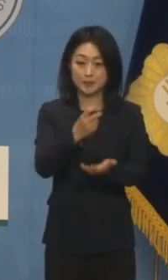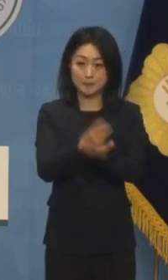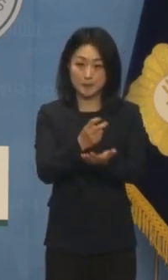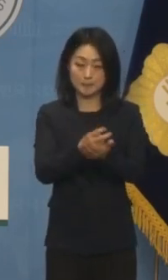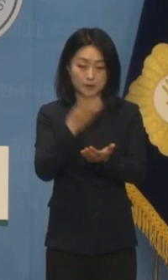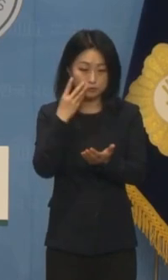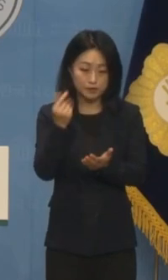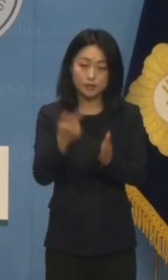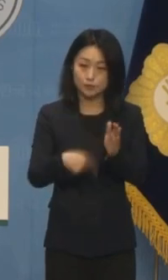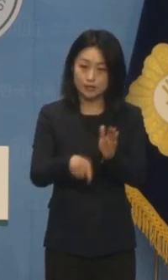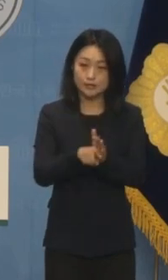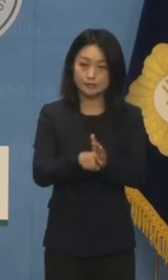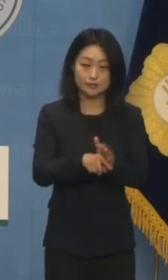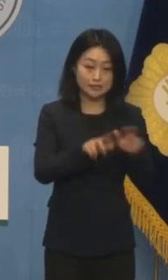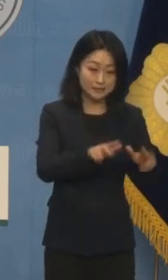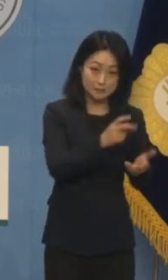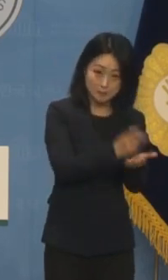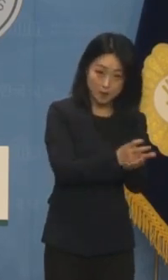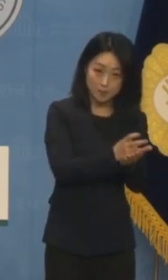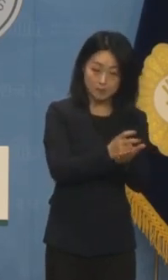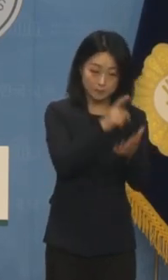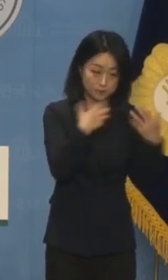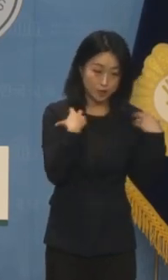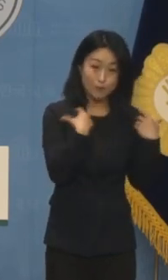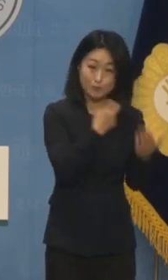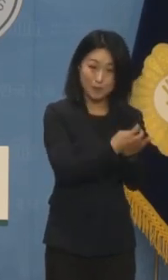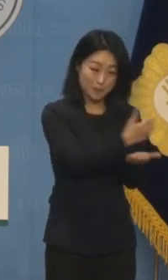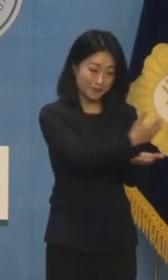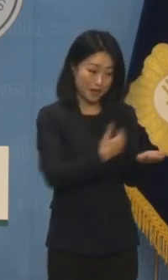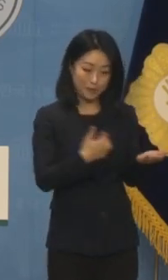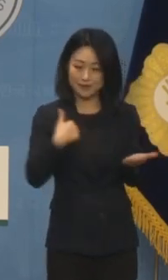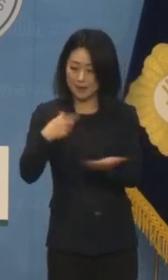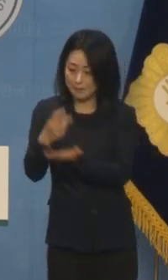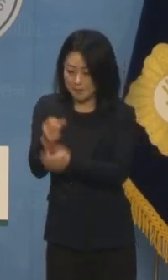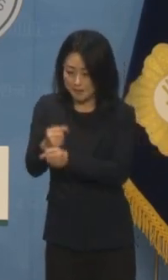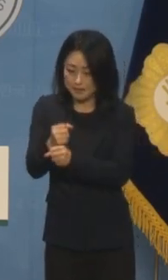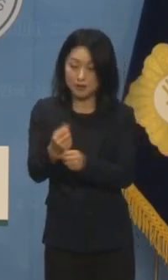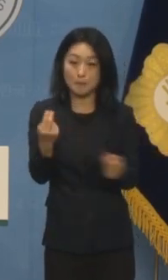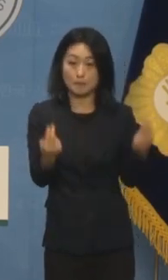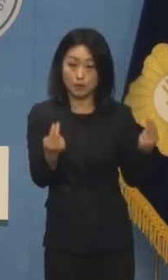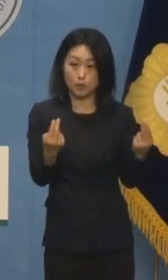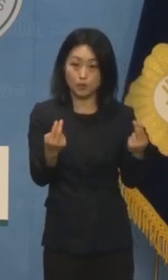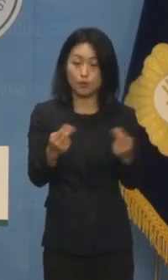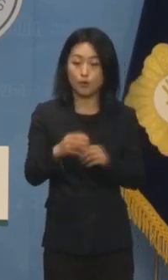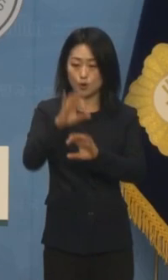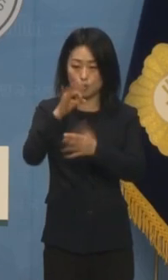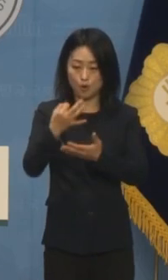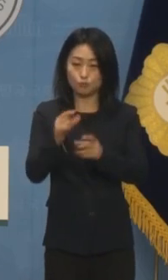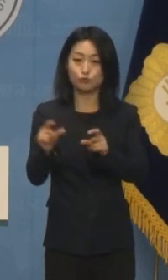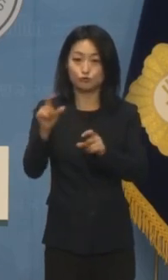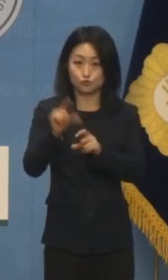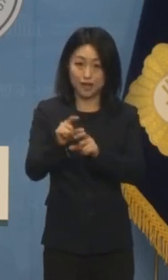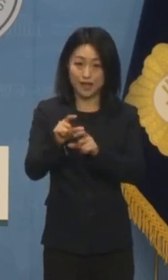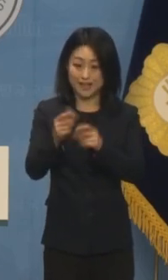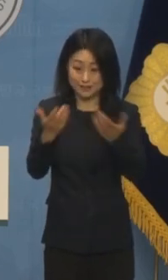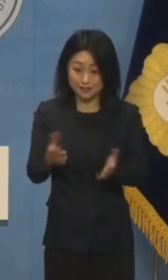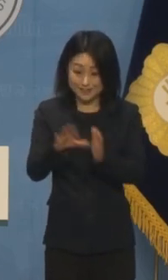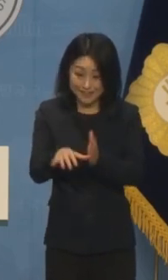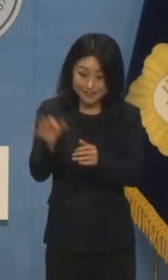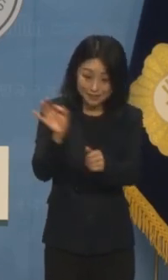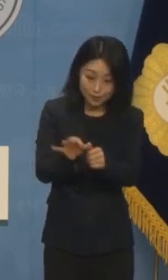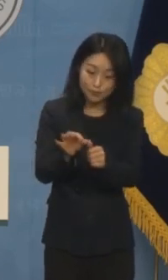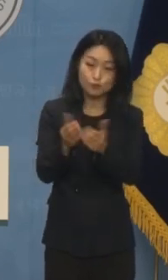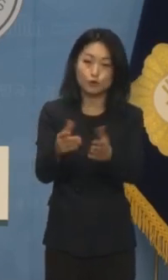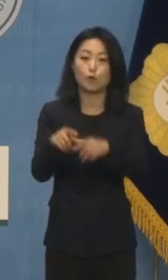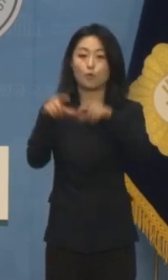활성화를 유도할 수 있도록 현행과 기존 정부안과 비교해서 유급 지원 기간을 대폭 확대하고 있음을 말씀드리겠습니다. 그